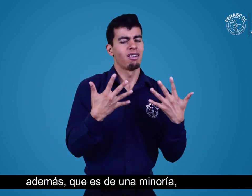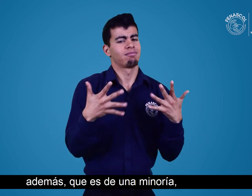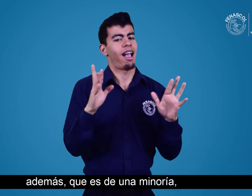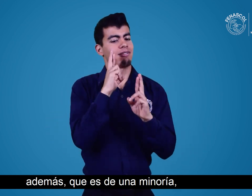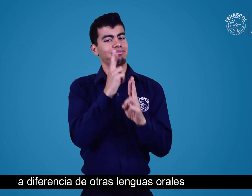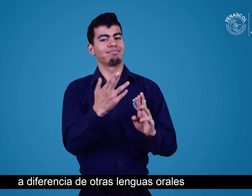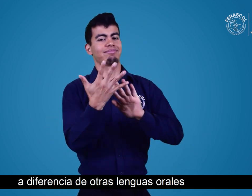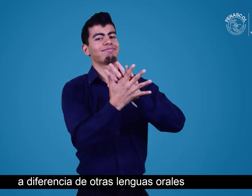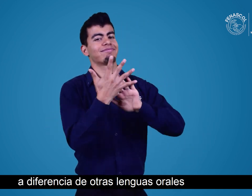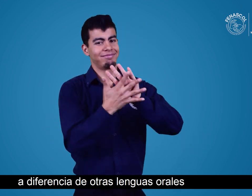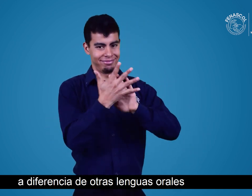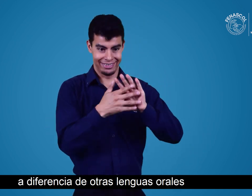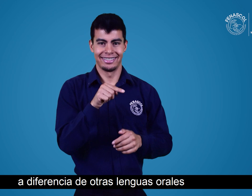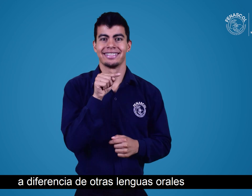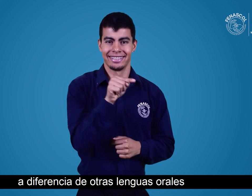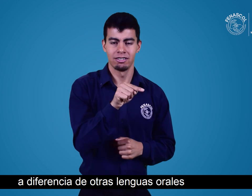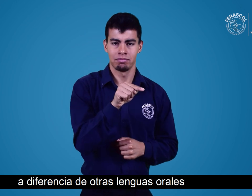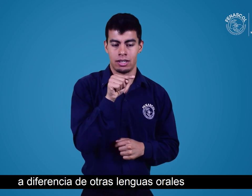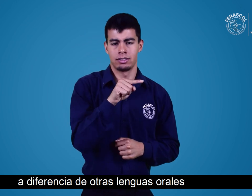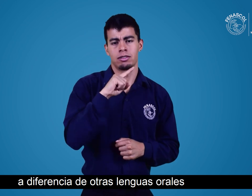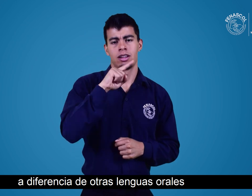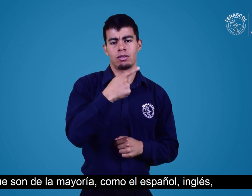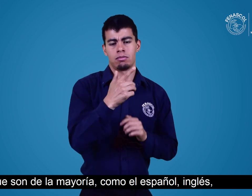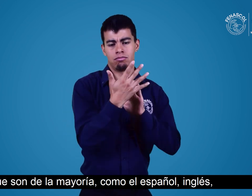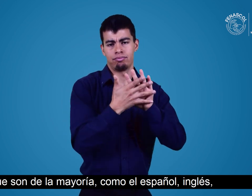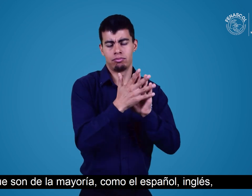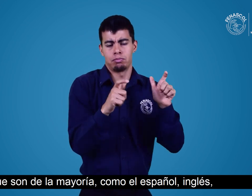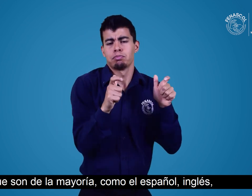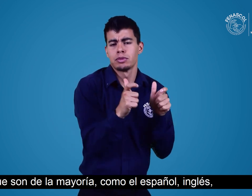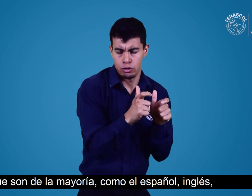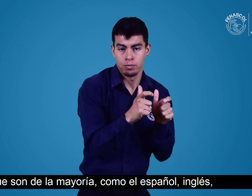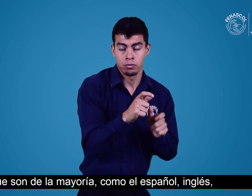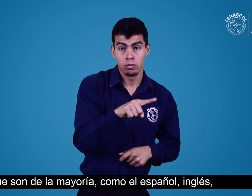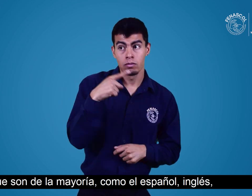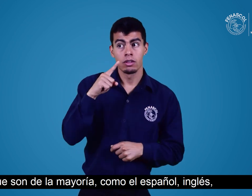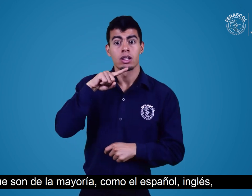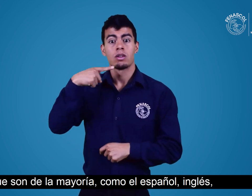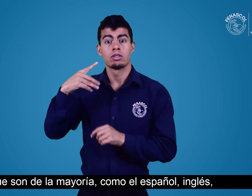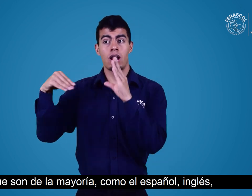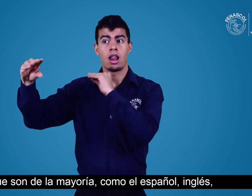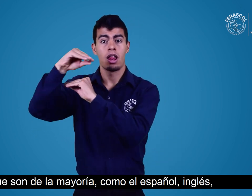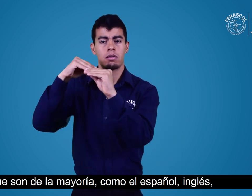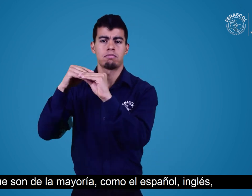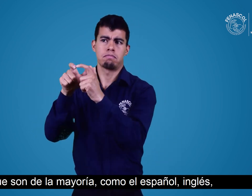minoría, a diferencia de otras lenguas orales, que son de la mayoría, como el español, inglés,